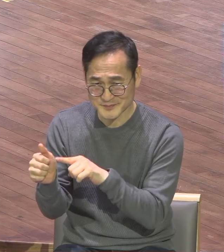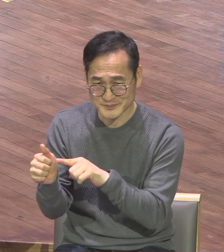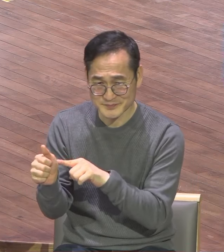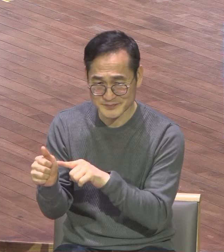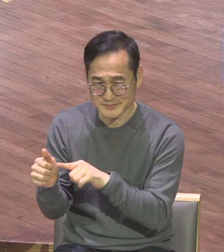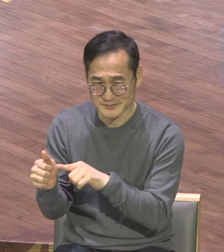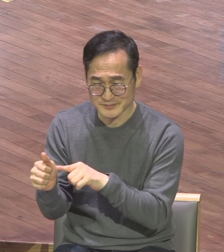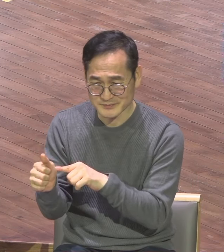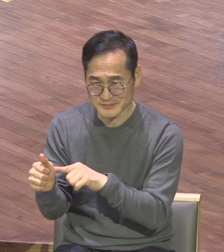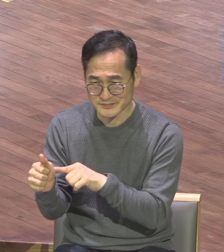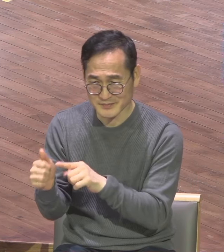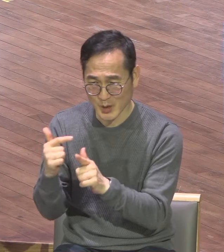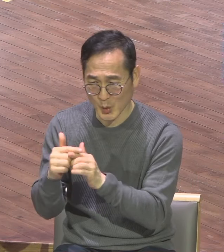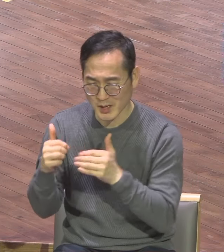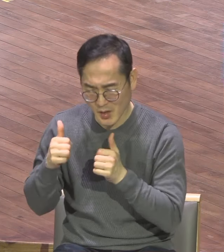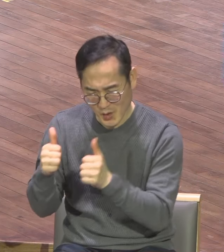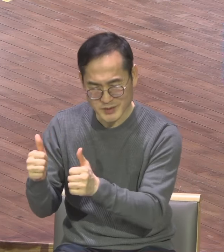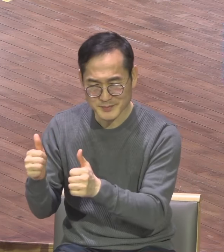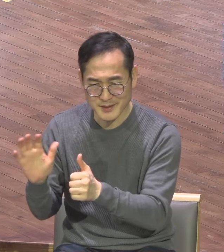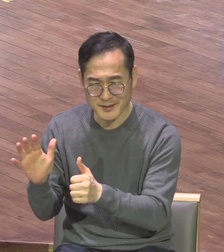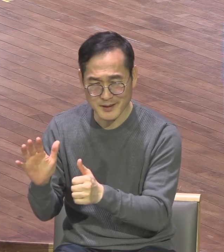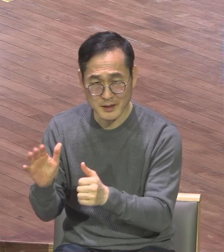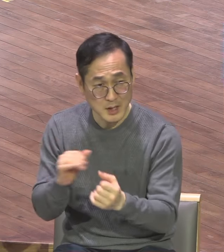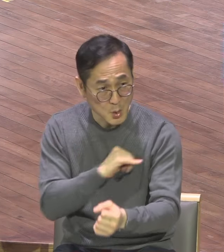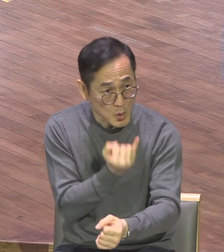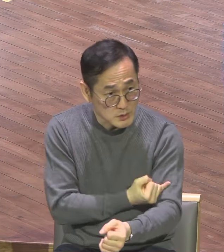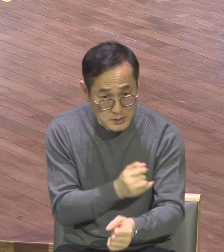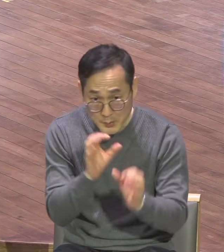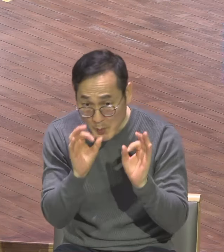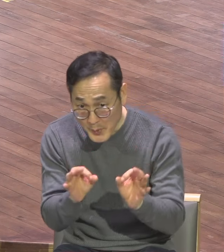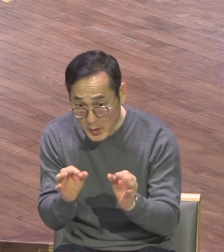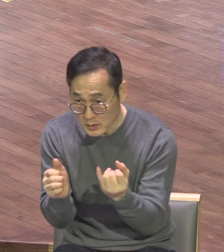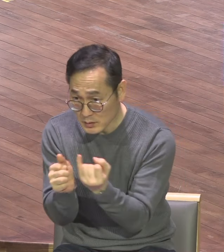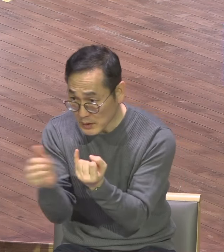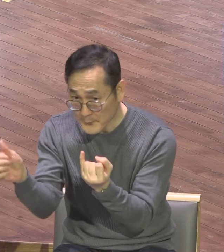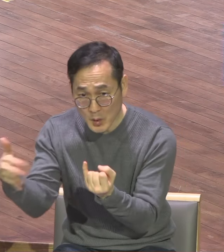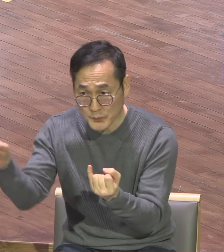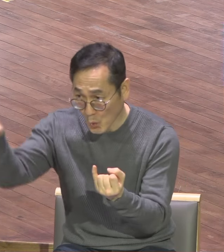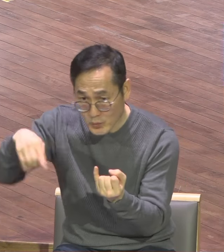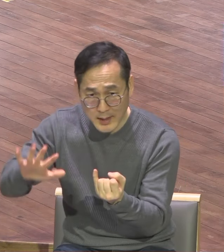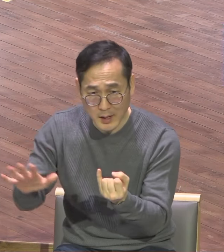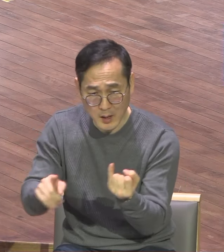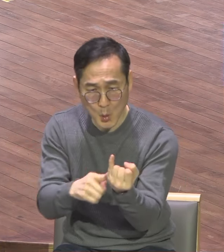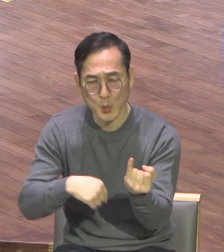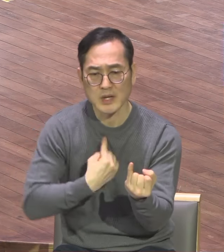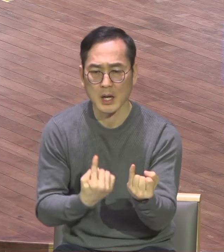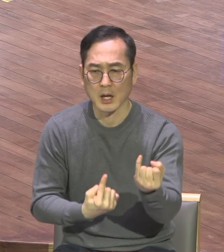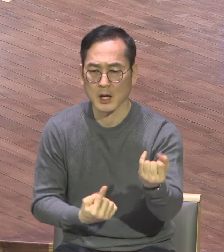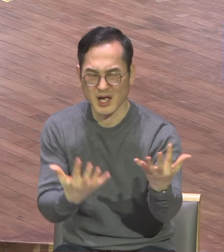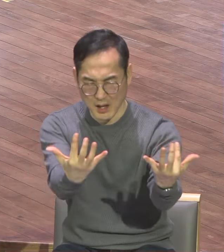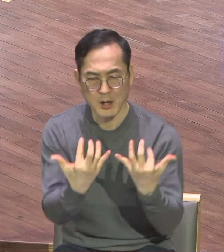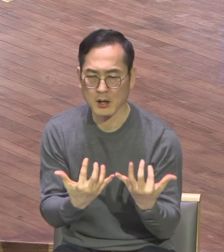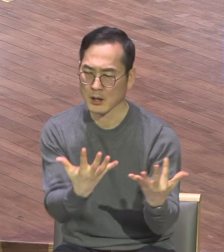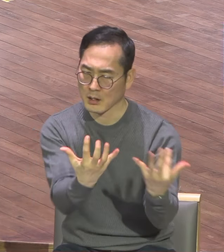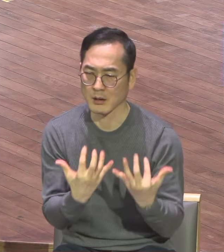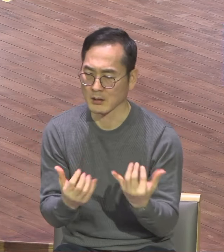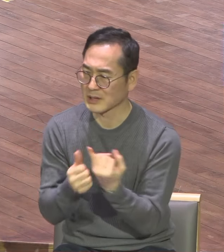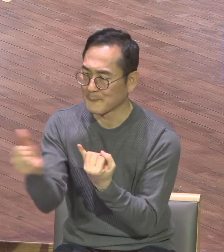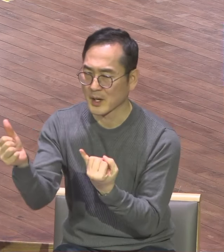보면 남편들이 신앙생활 잘하는 장로가 별로 없어요. 거의 다 혼자 나오든지 뭐 그런 여장들만 열심히